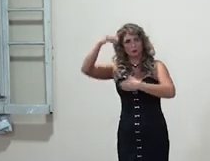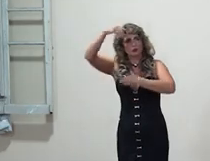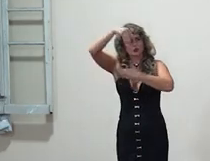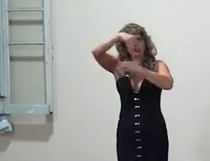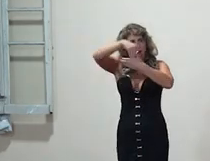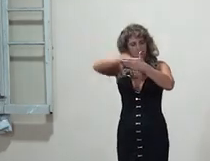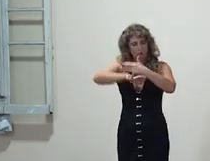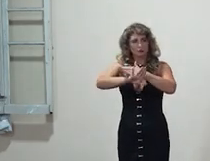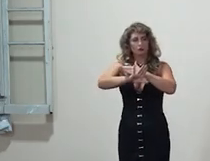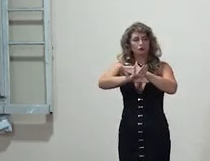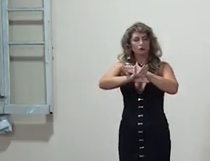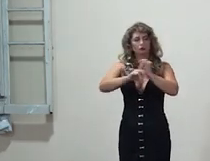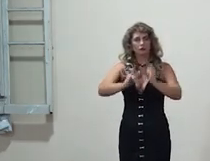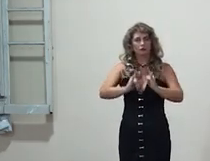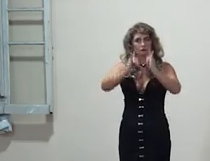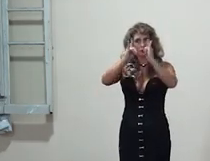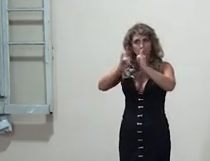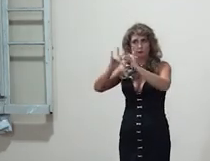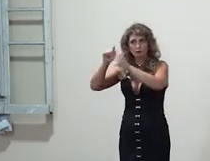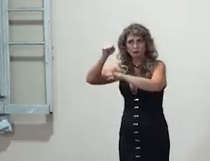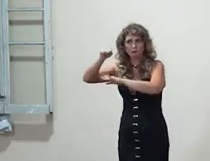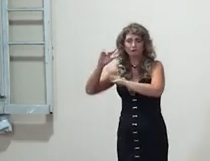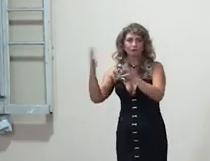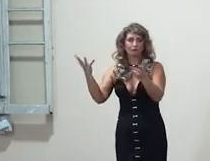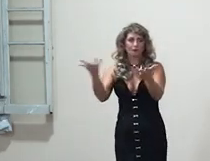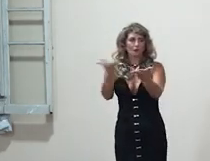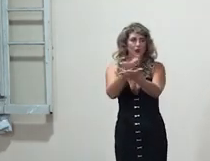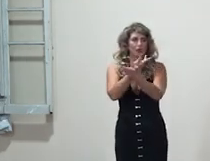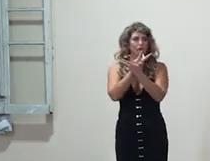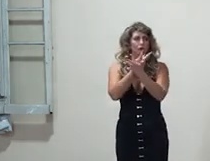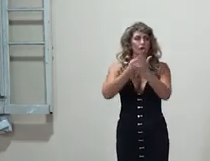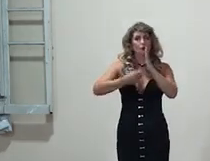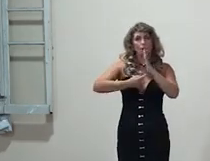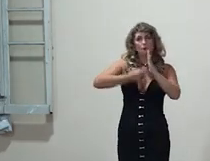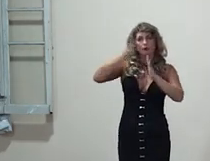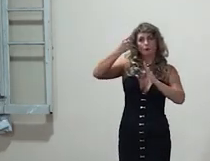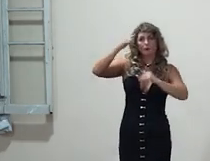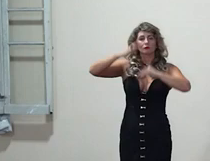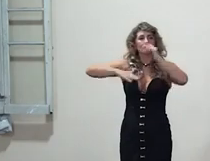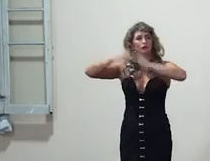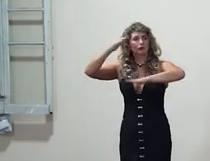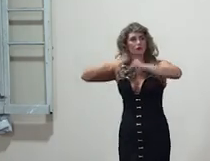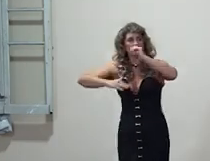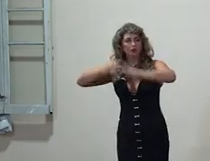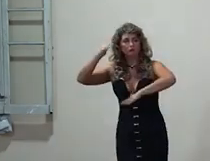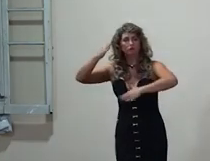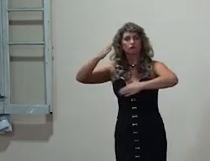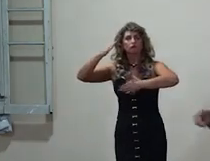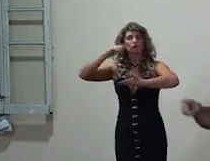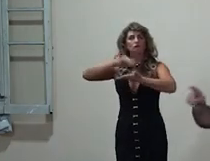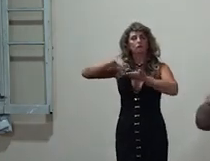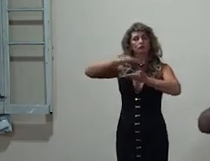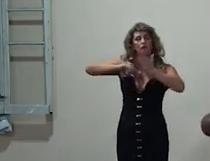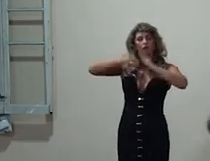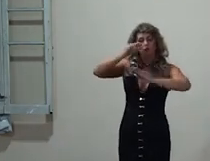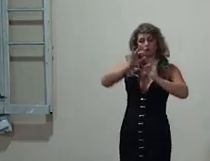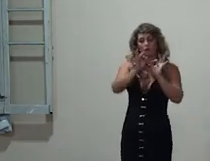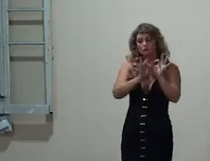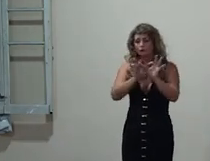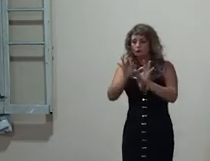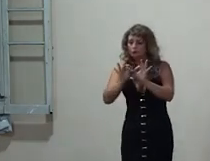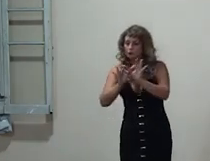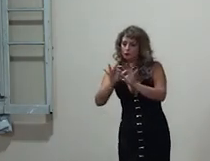dentro daquele prédio maravilhoso. Primeiro a Secretaria de Obras, daí a Secretaria de Obras vai recuperando e